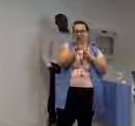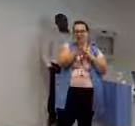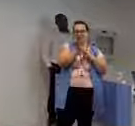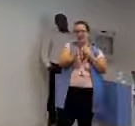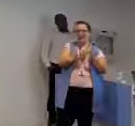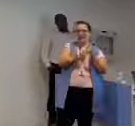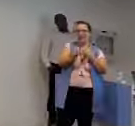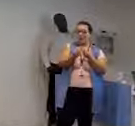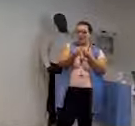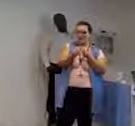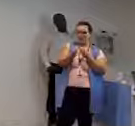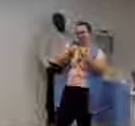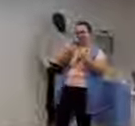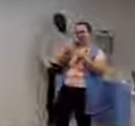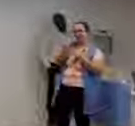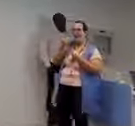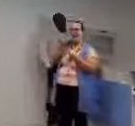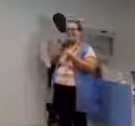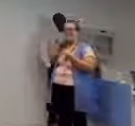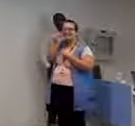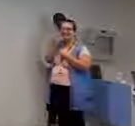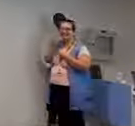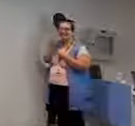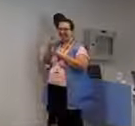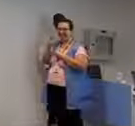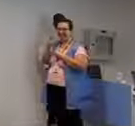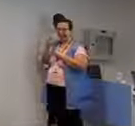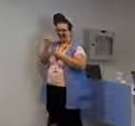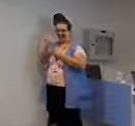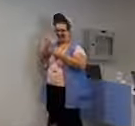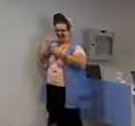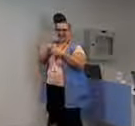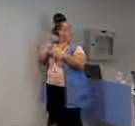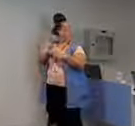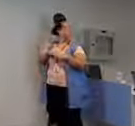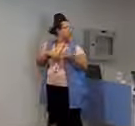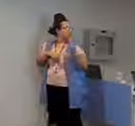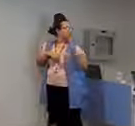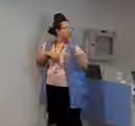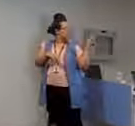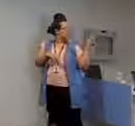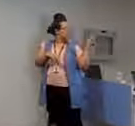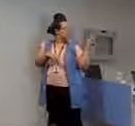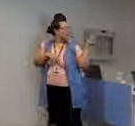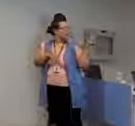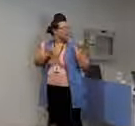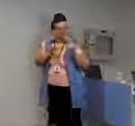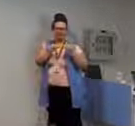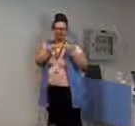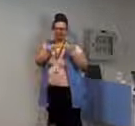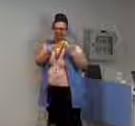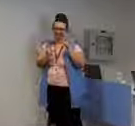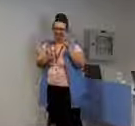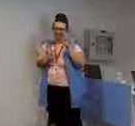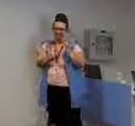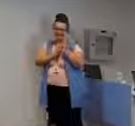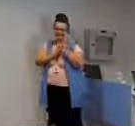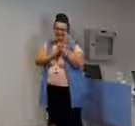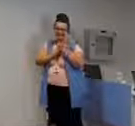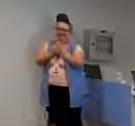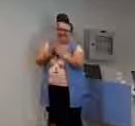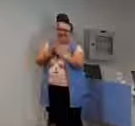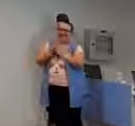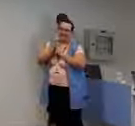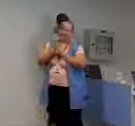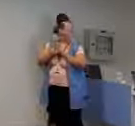ferramenta. Tá certo? E eu consigo ver que para cada estágio de conformação da peça, como o material